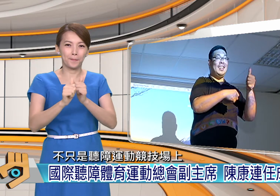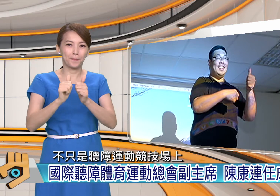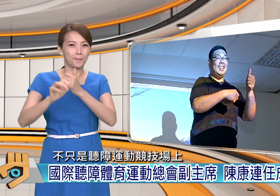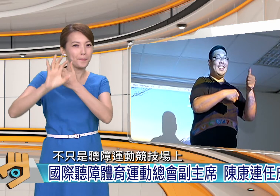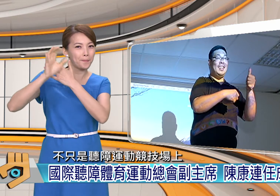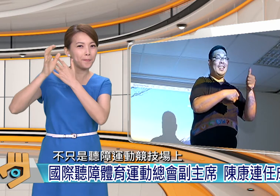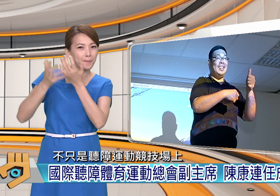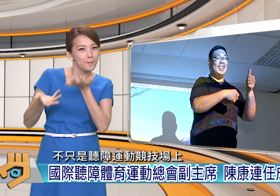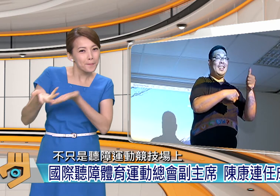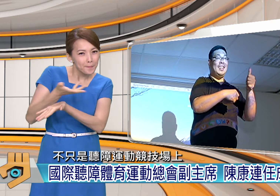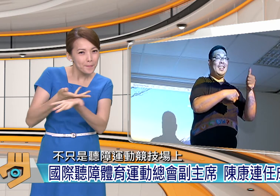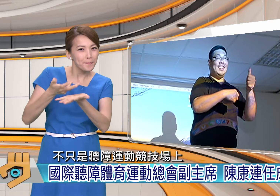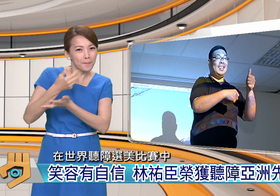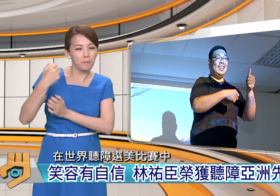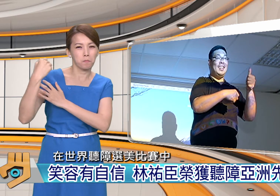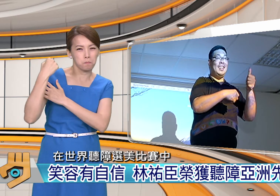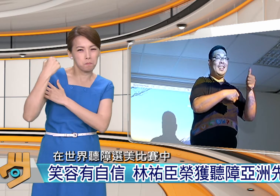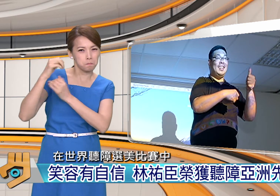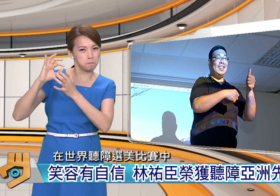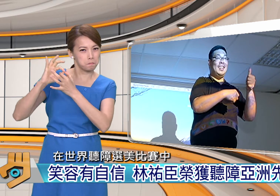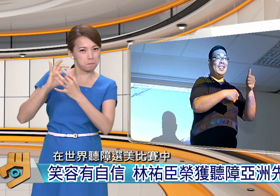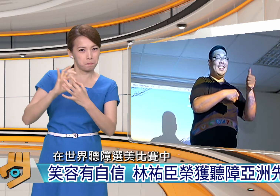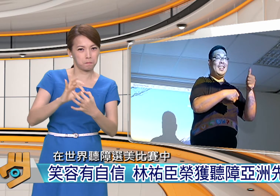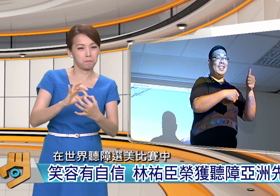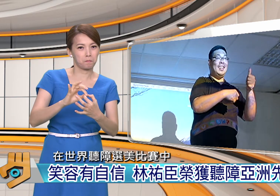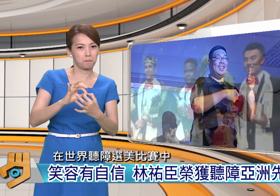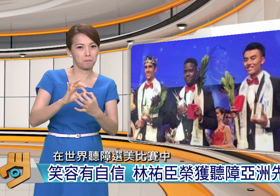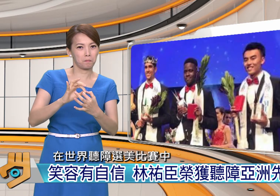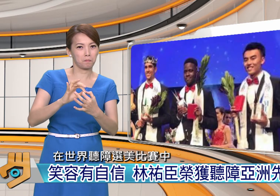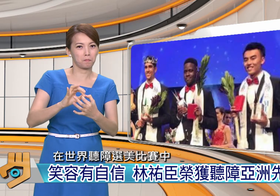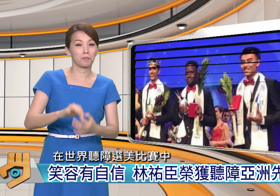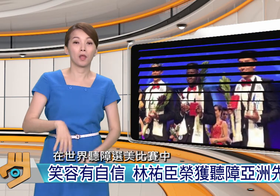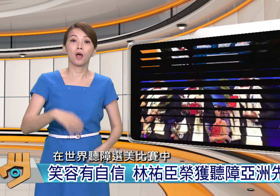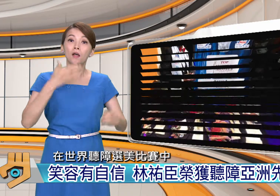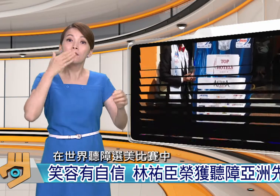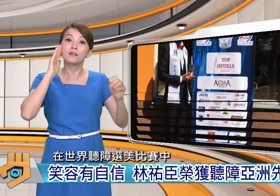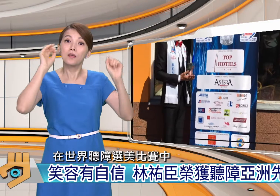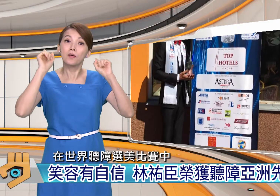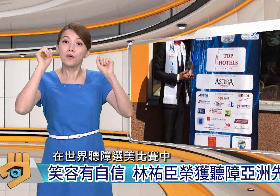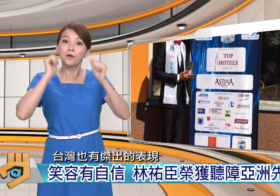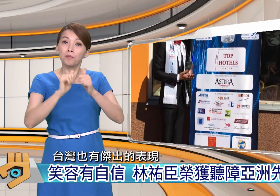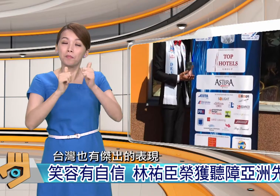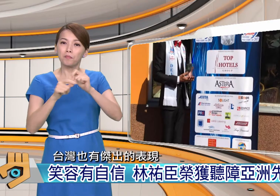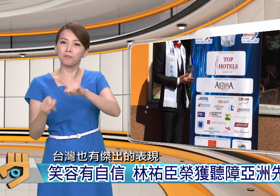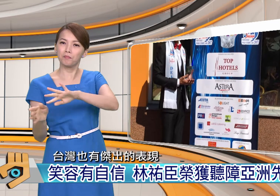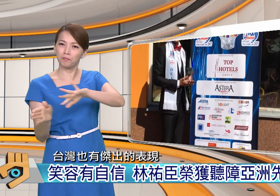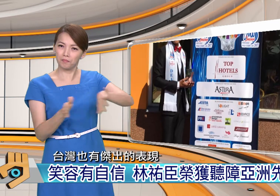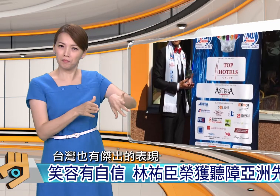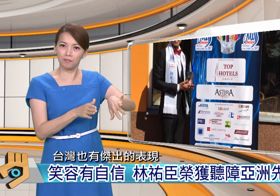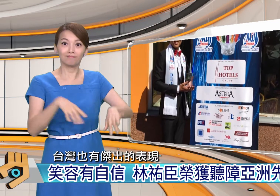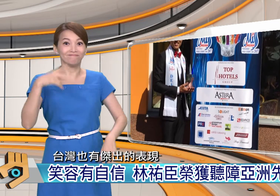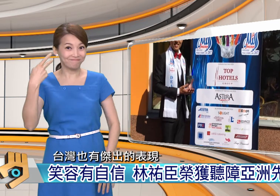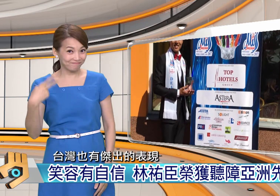动竞技场上，在世界听障选美比赛中，台湾也有杰出的表